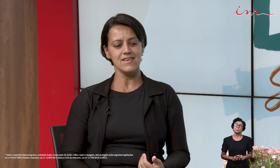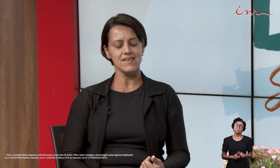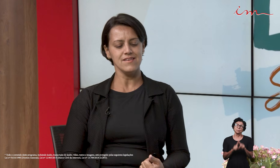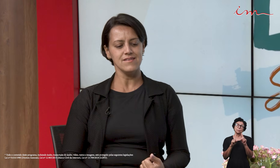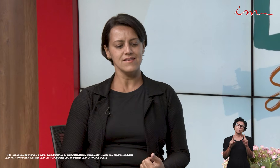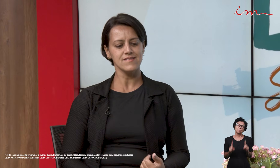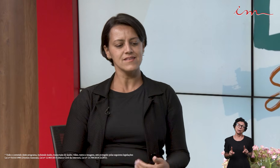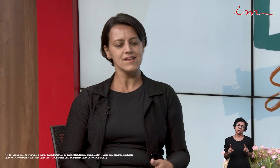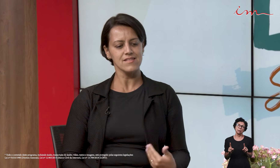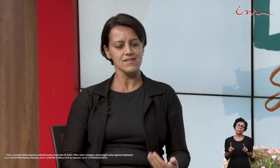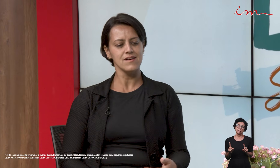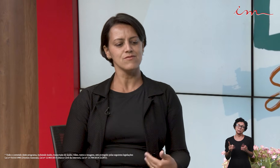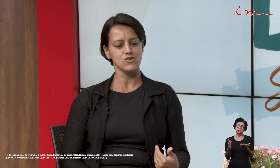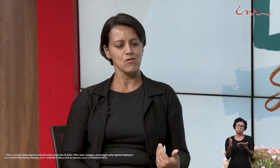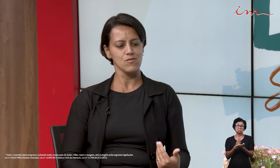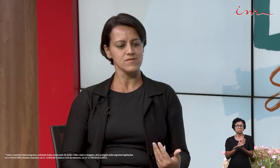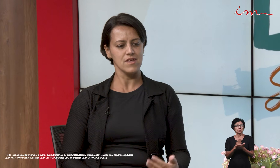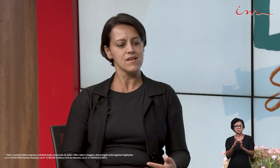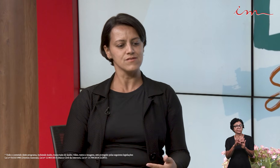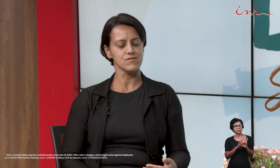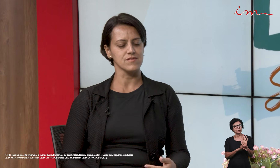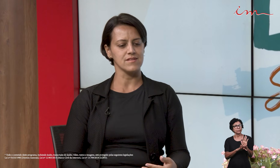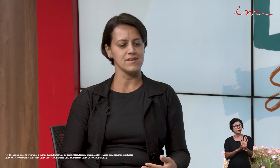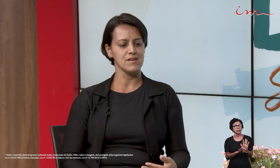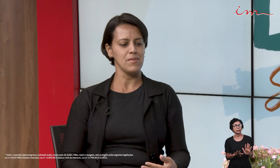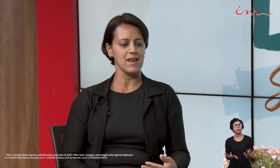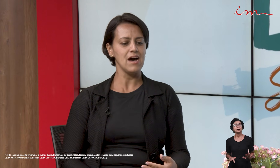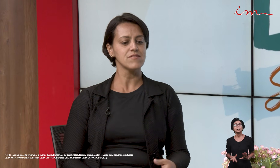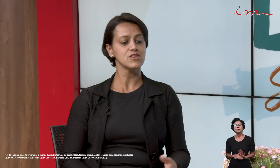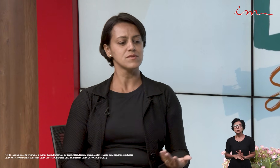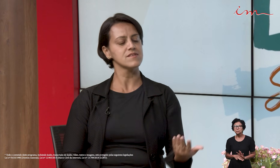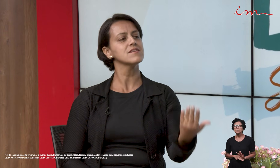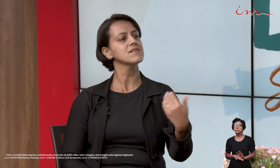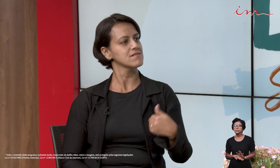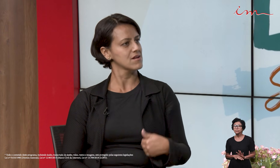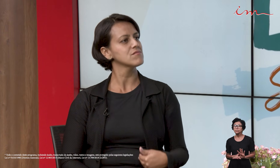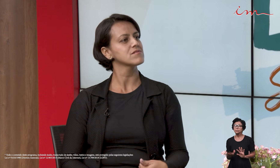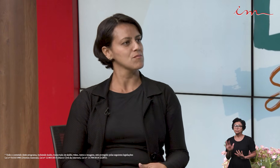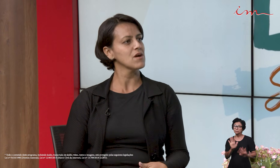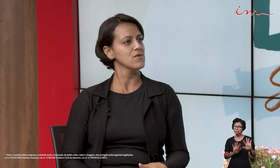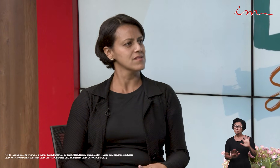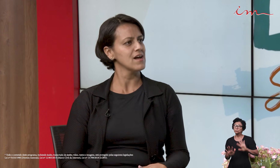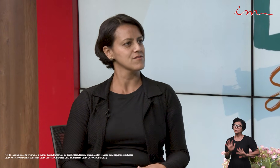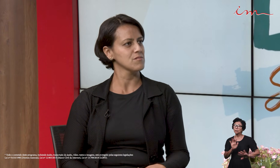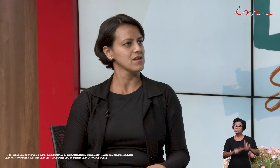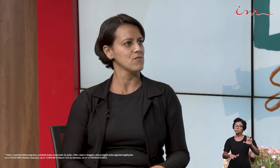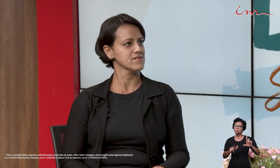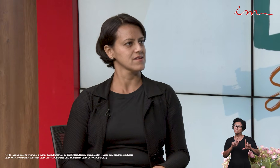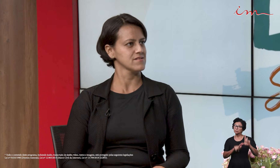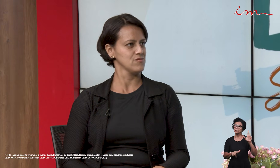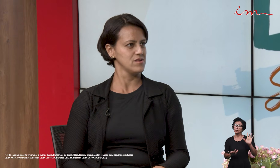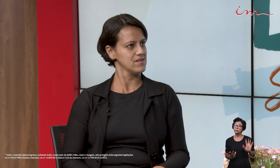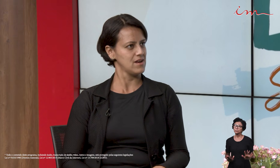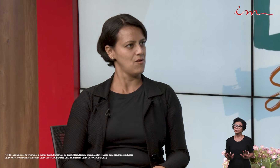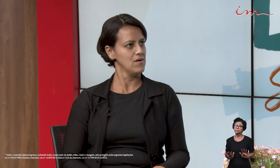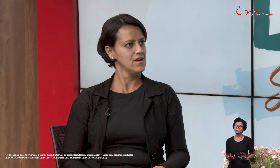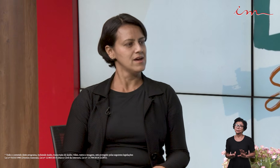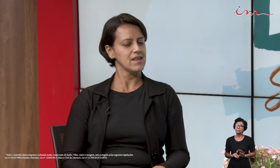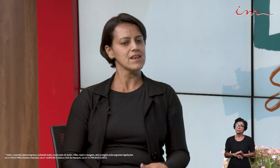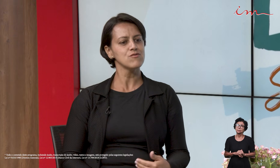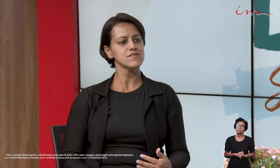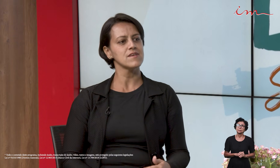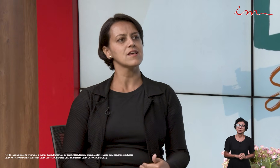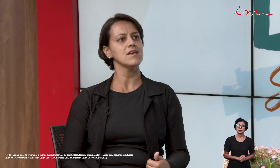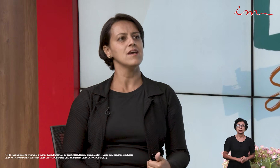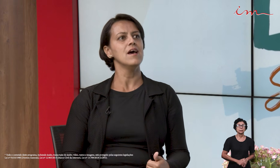Mas em se tratando de alguns textos da palavra, a gente precisa, então, tomar cuidado também com essa questão do literal. Sim.